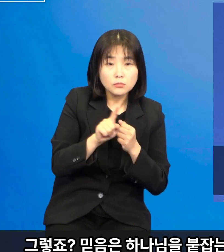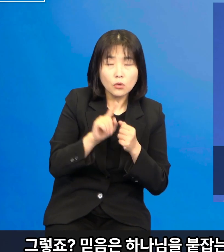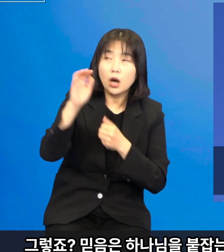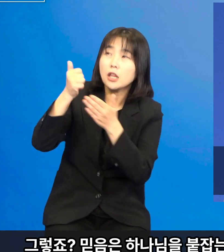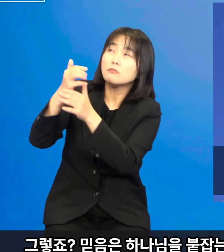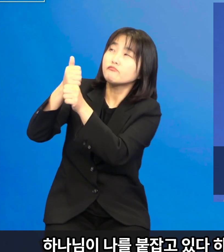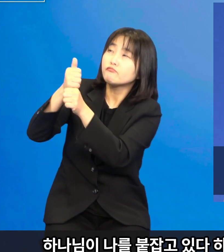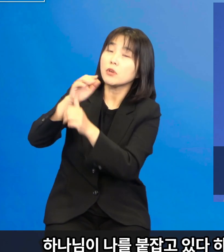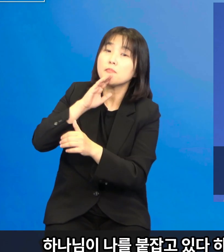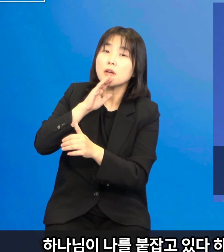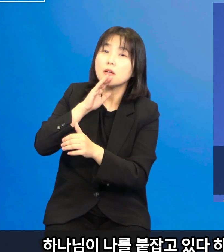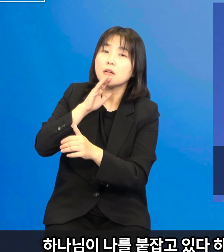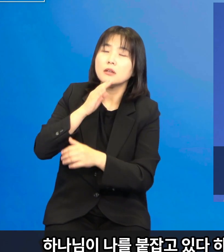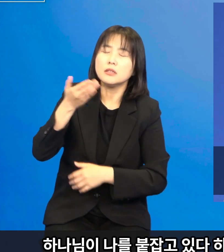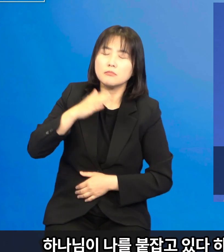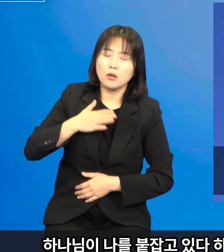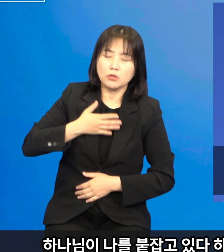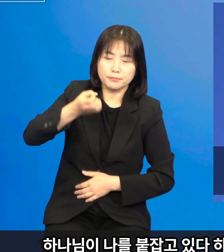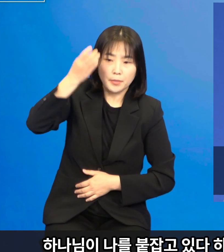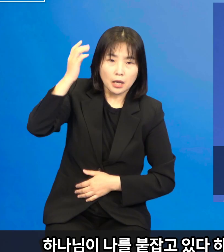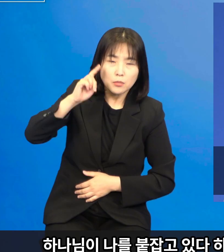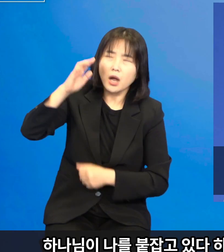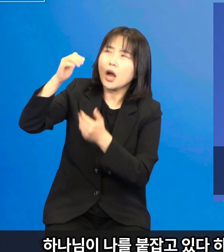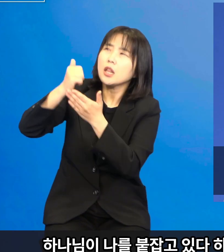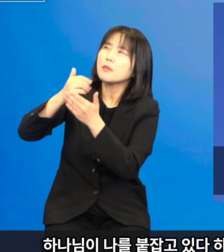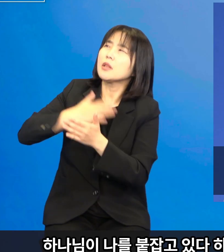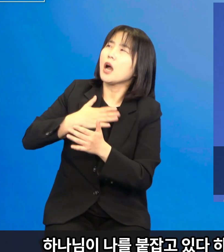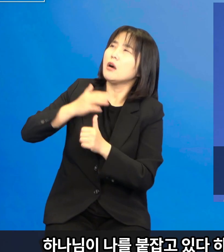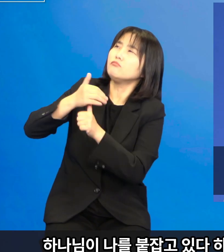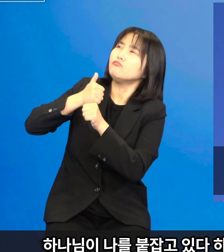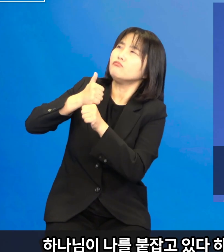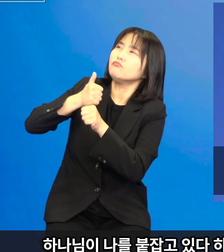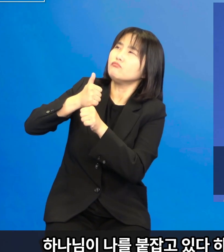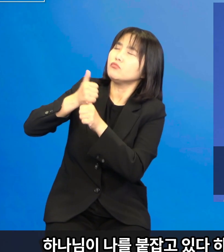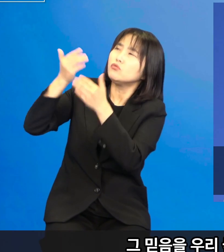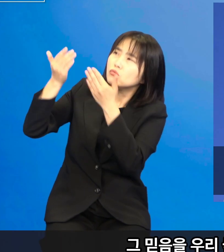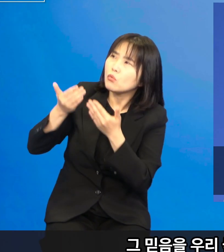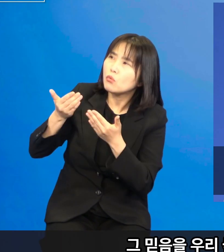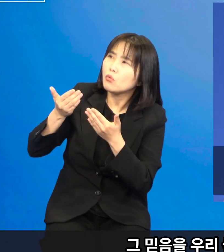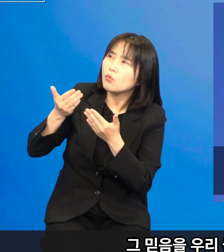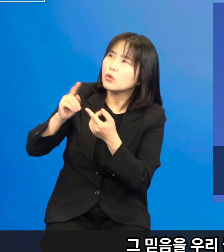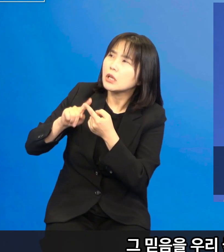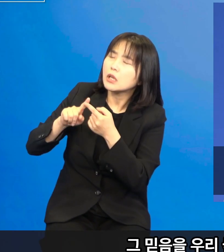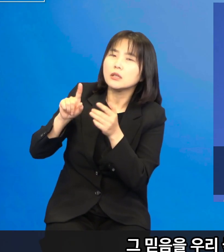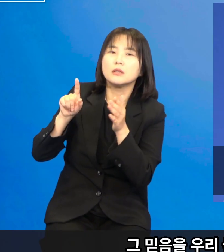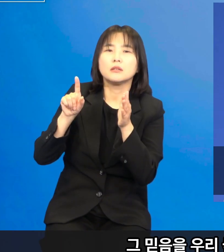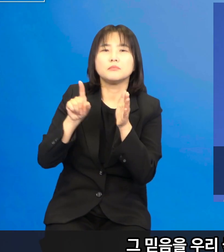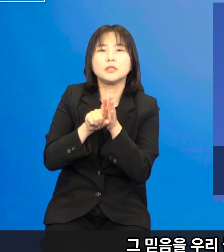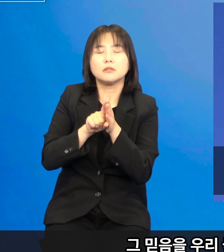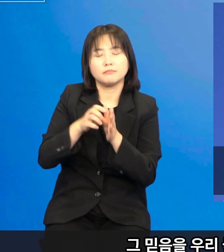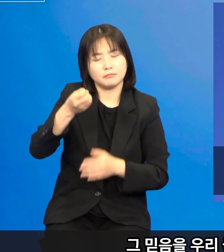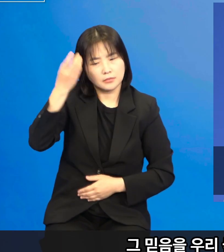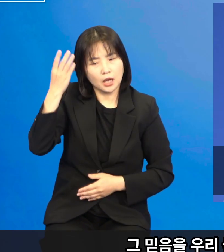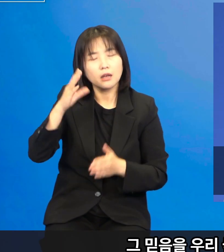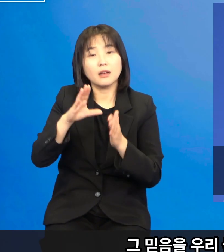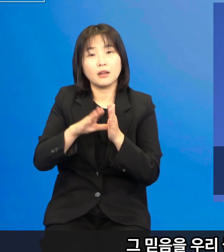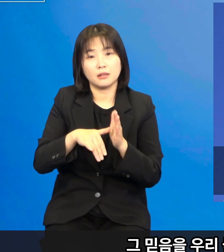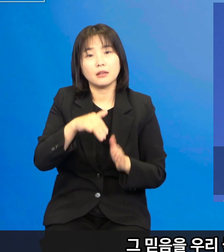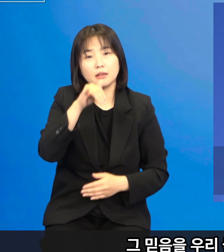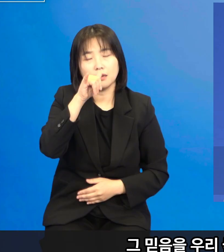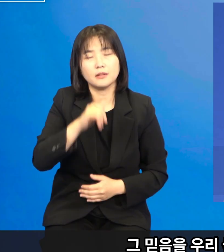놓치는 것이 뭐냐면 하나님을 나를 붙잡고 있다, 하나님이 나를 붙잡고 있다라는 그 믿음을 우리는 놓칠 때가 있어요.